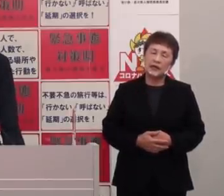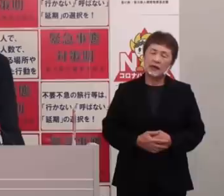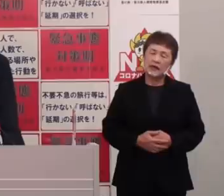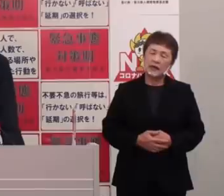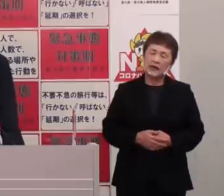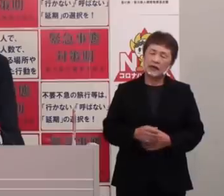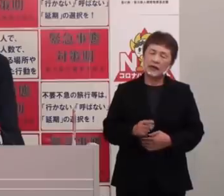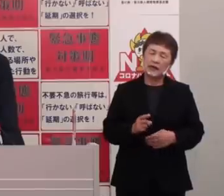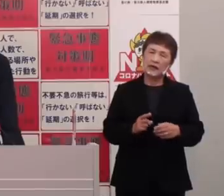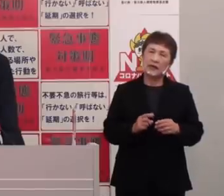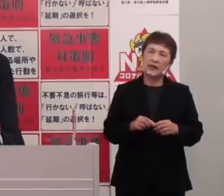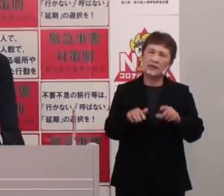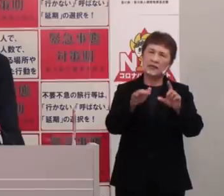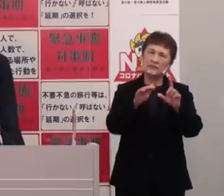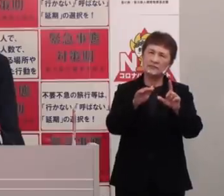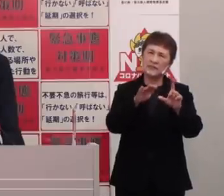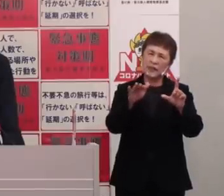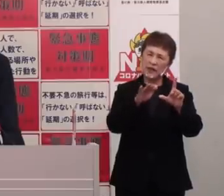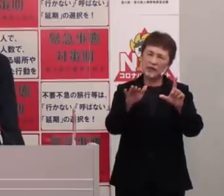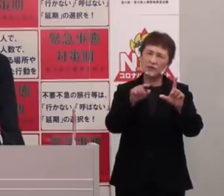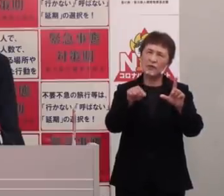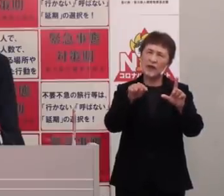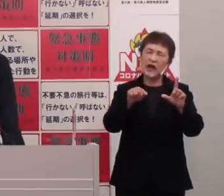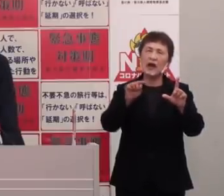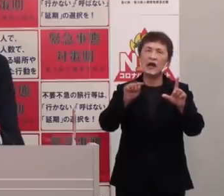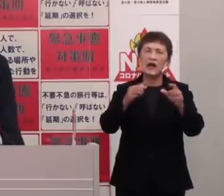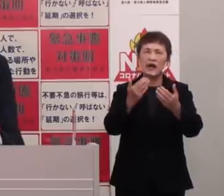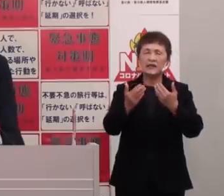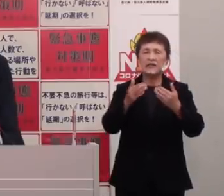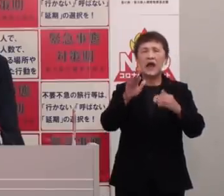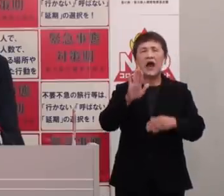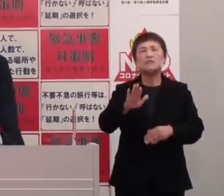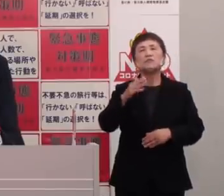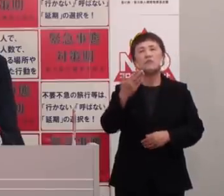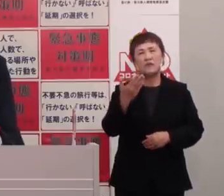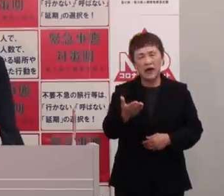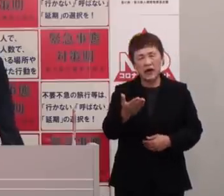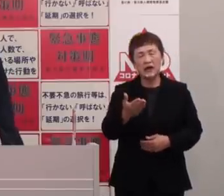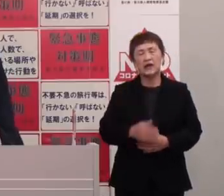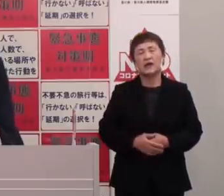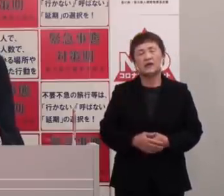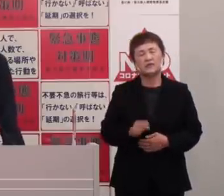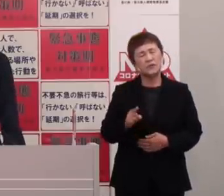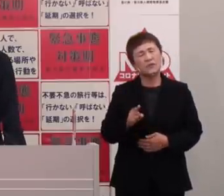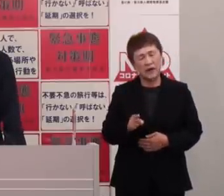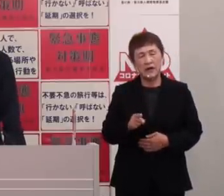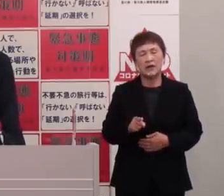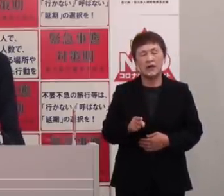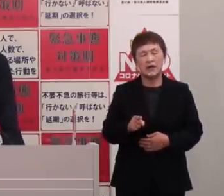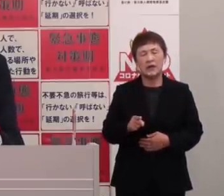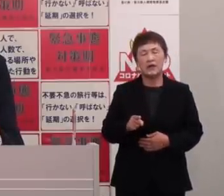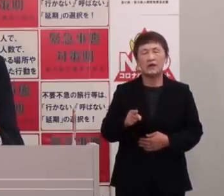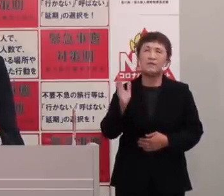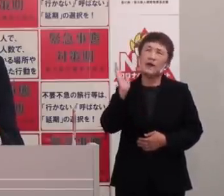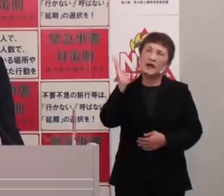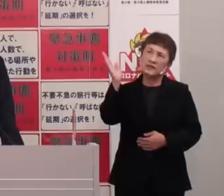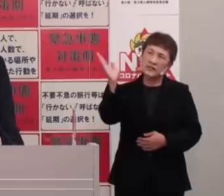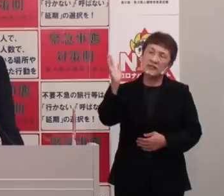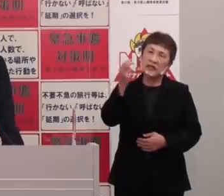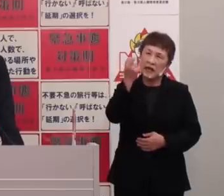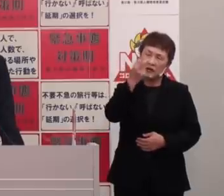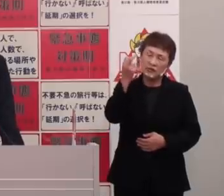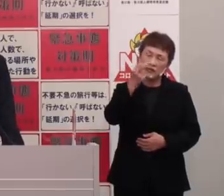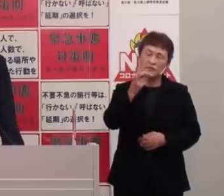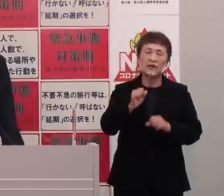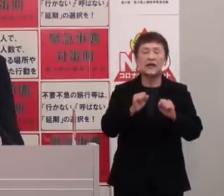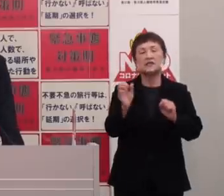準があるのかという点については我々としてはそこまでお聞きしていないと。現状では